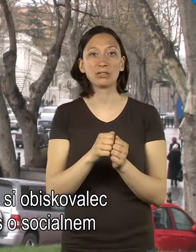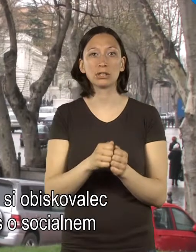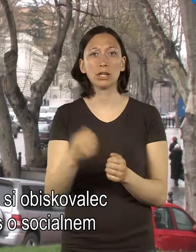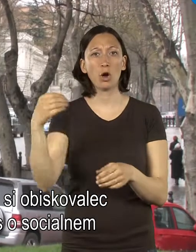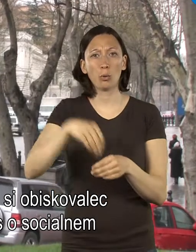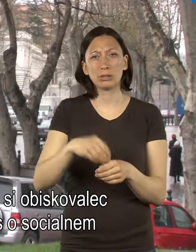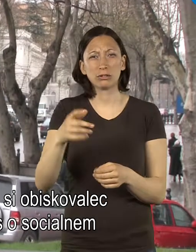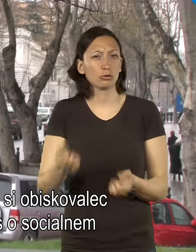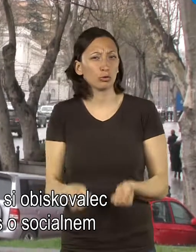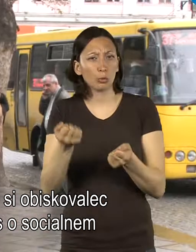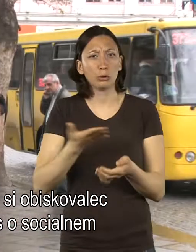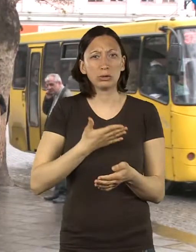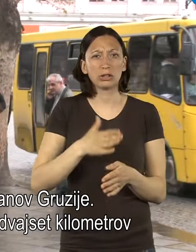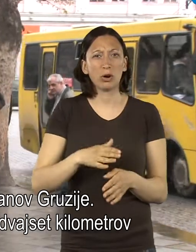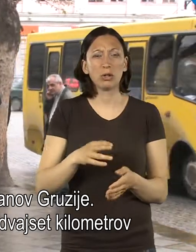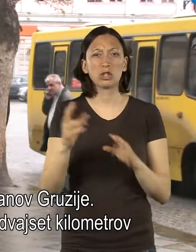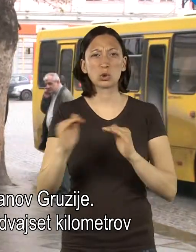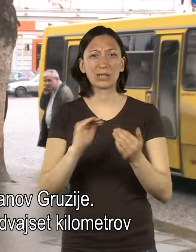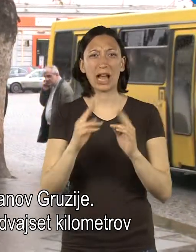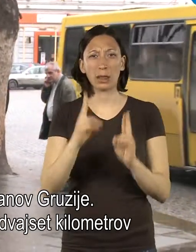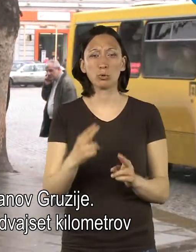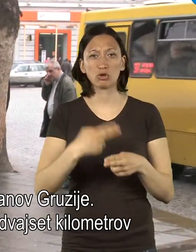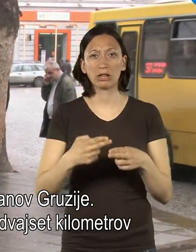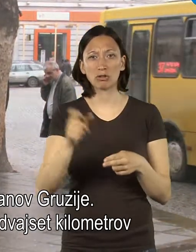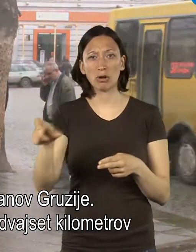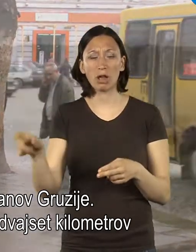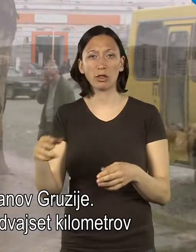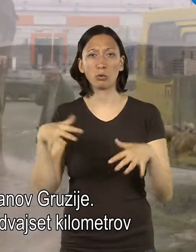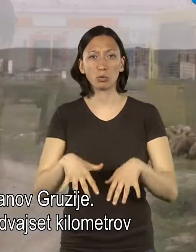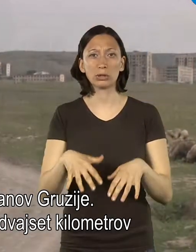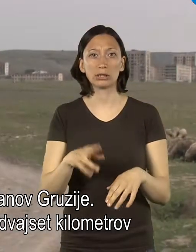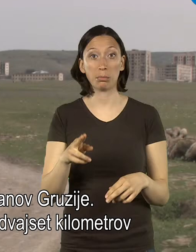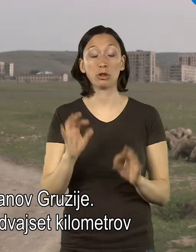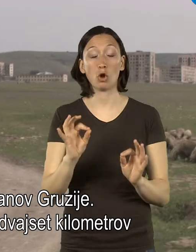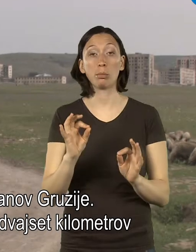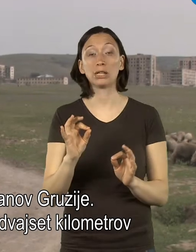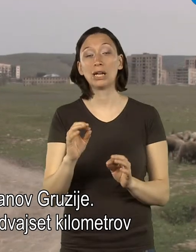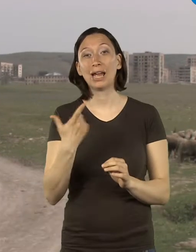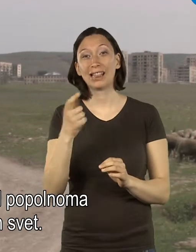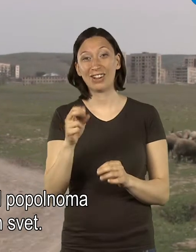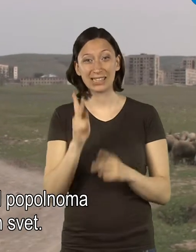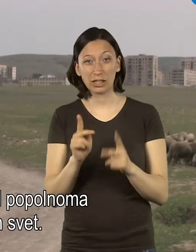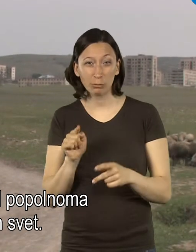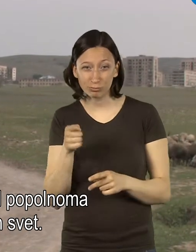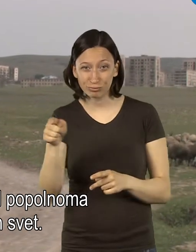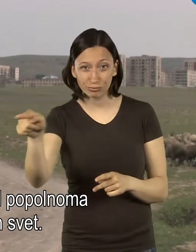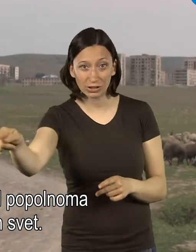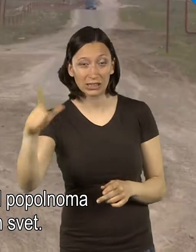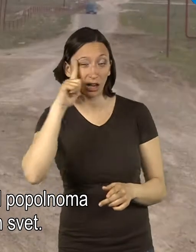ustvari vtis o socialnem položaju državljanov Gruzije. Se pa nam je dobrih 20 kilometrov iz Tbilisija odprl